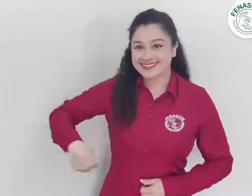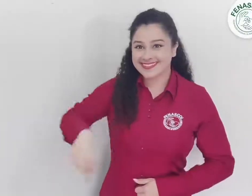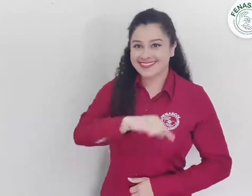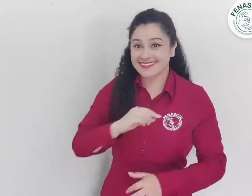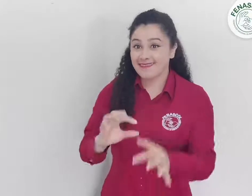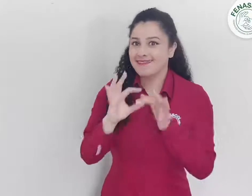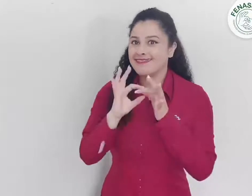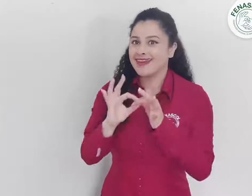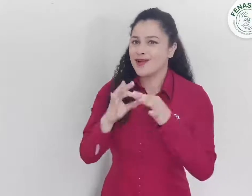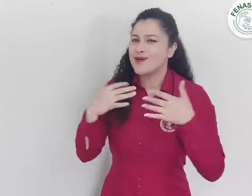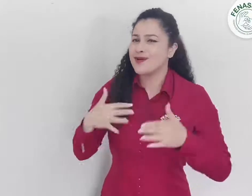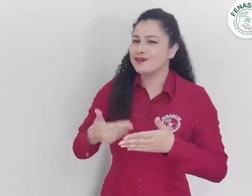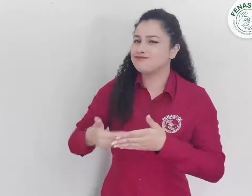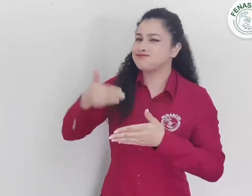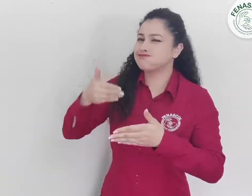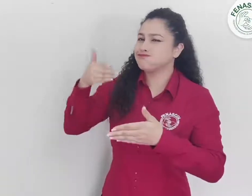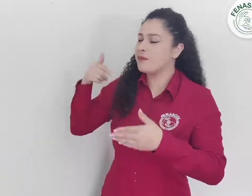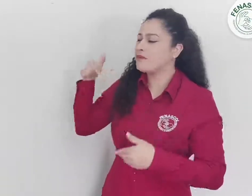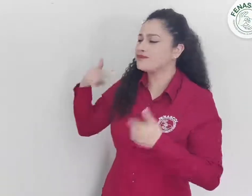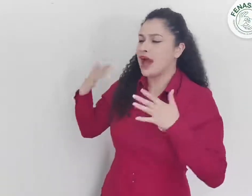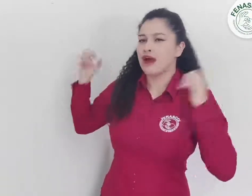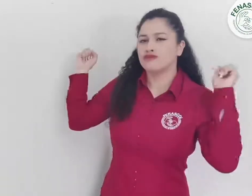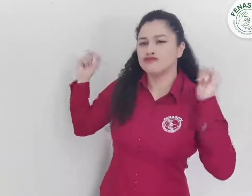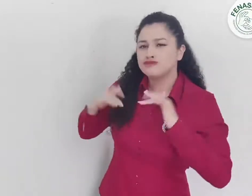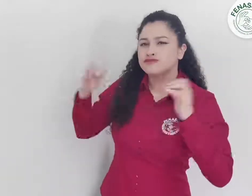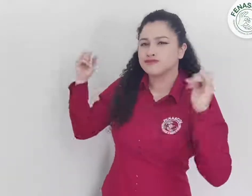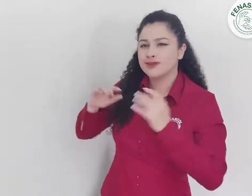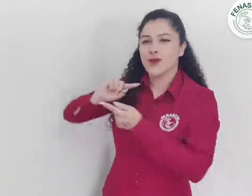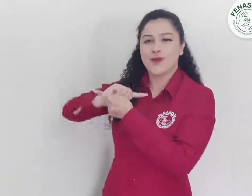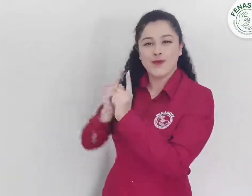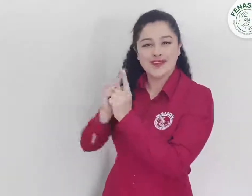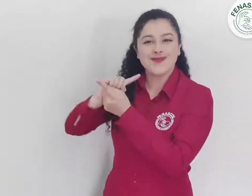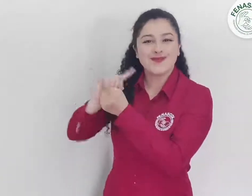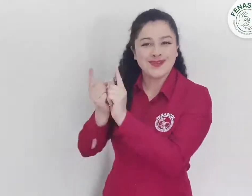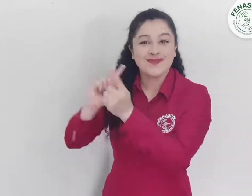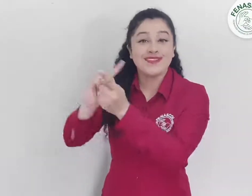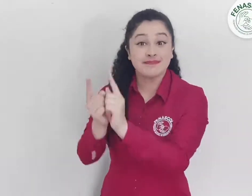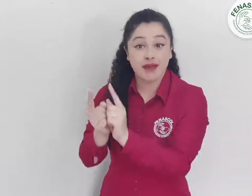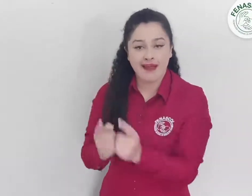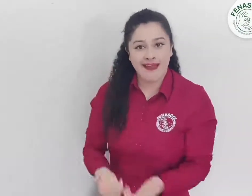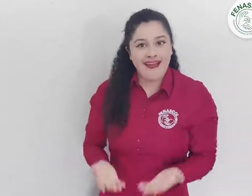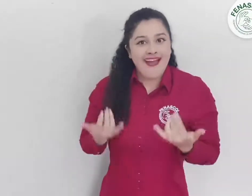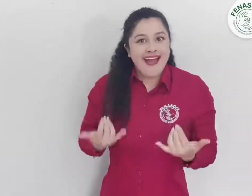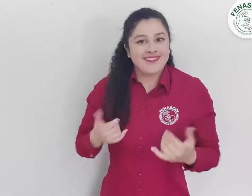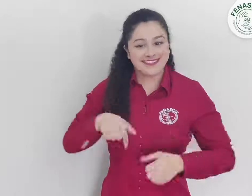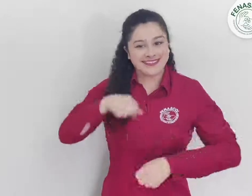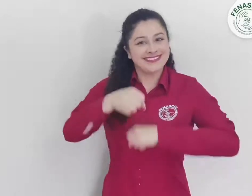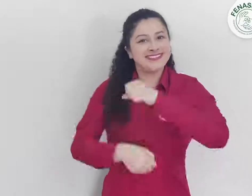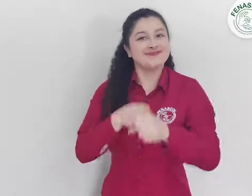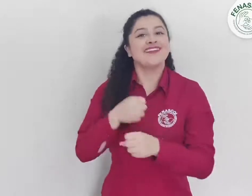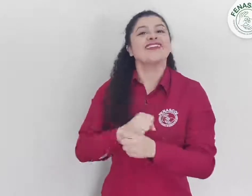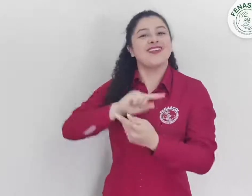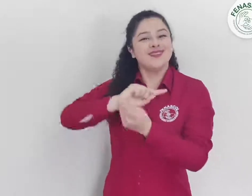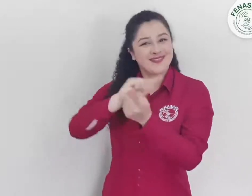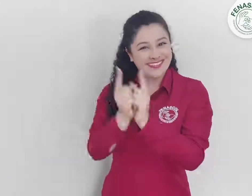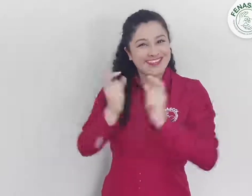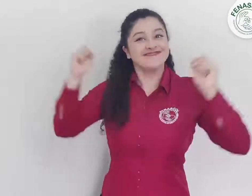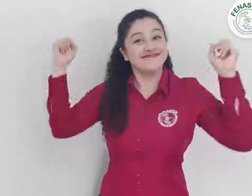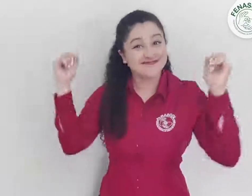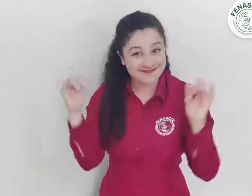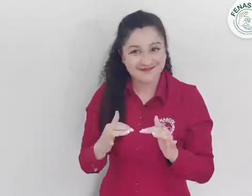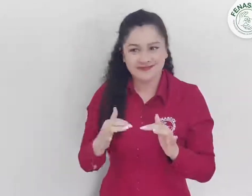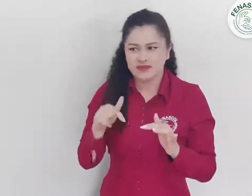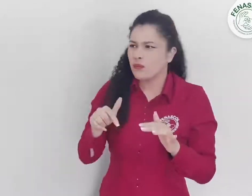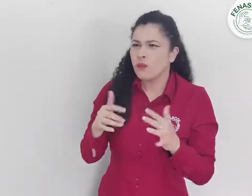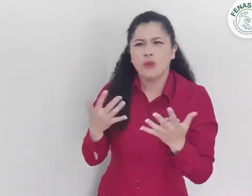en el pasado fue en ascó la realizado diferentes congresos y encuentros este año realizará el encuentro